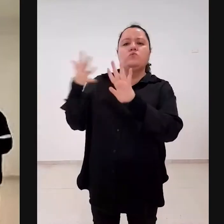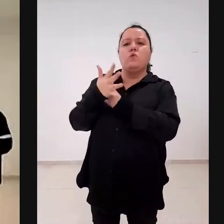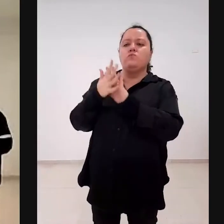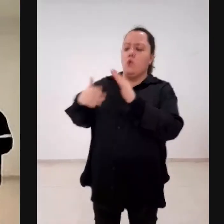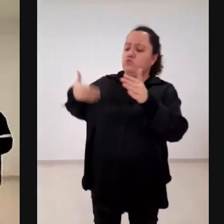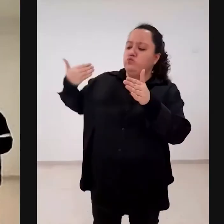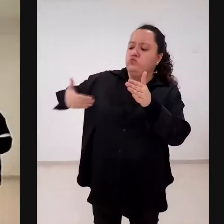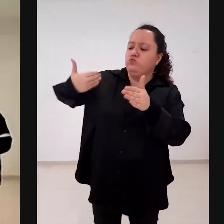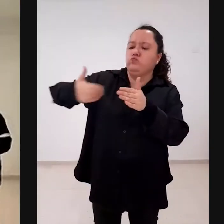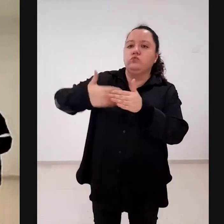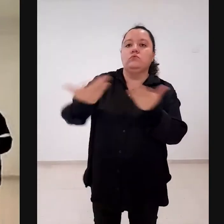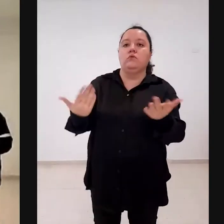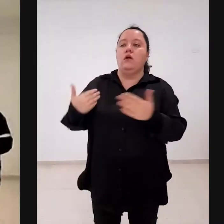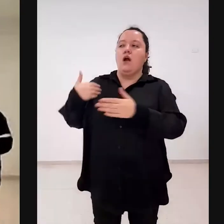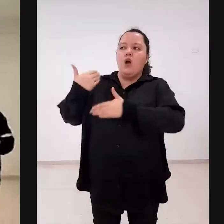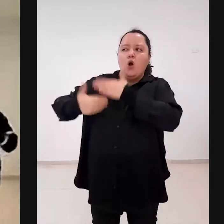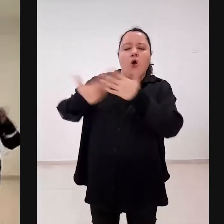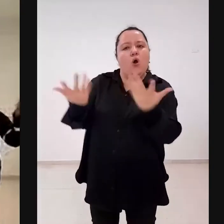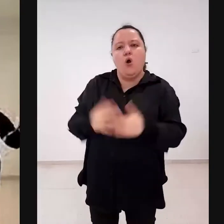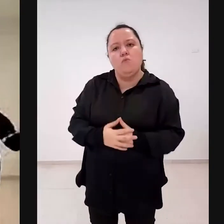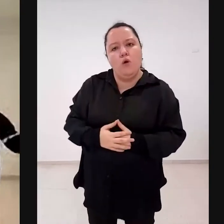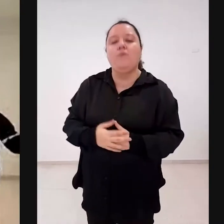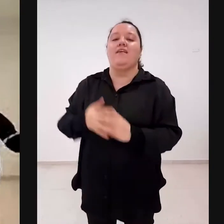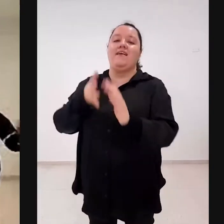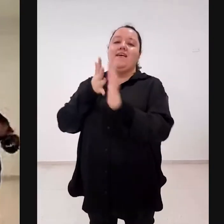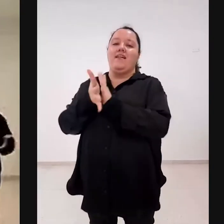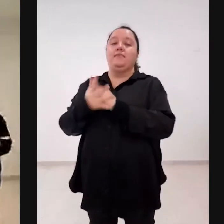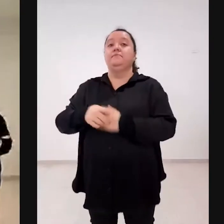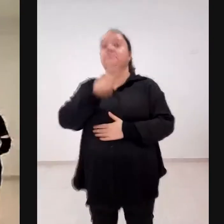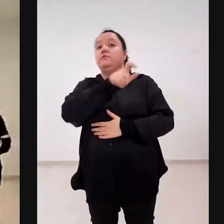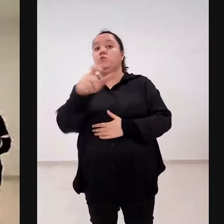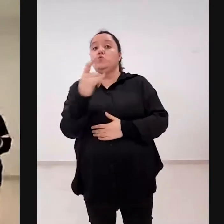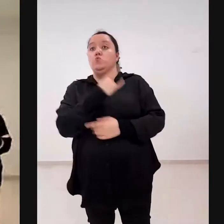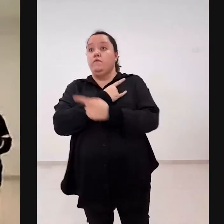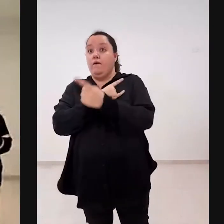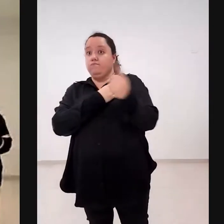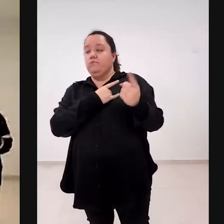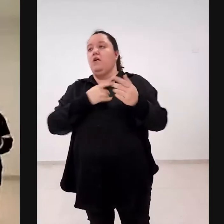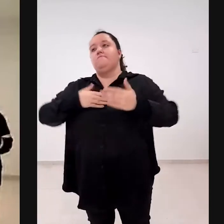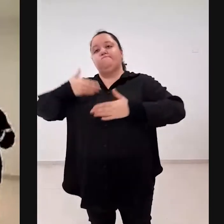para acompañar las universidades